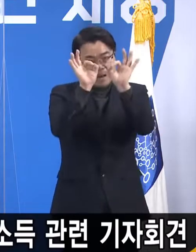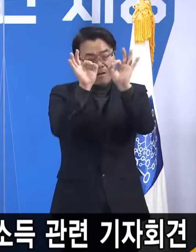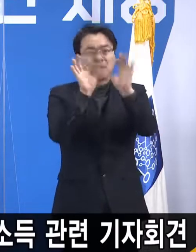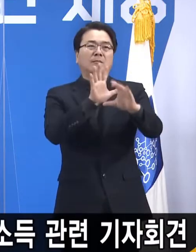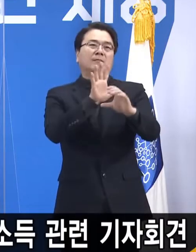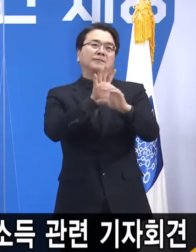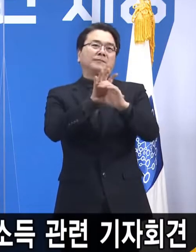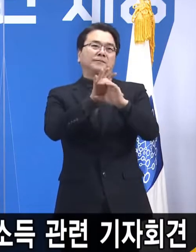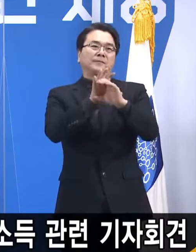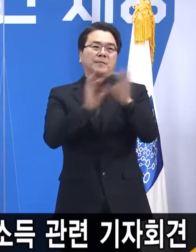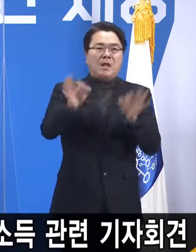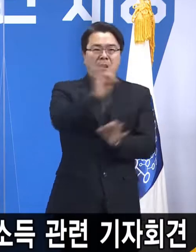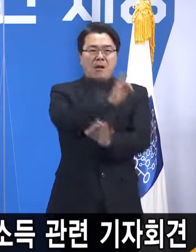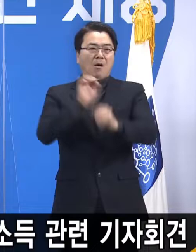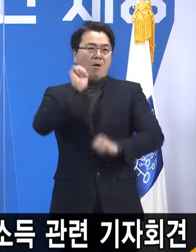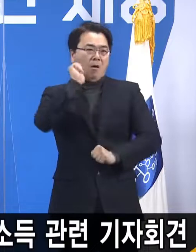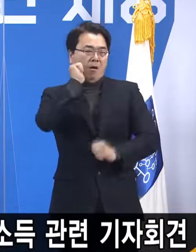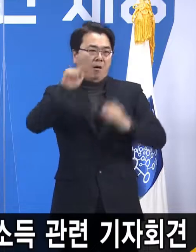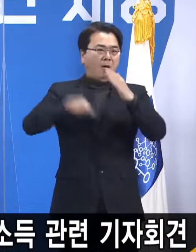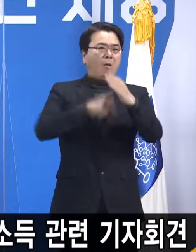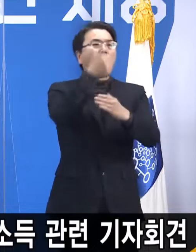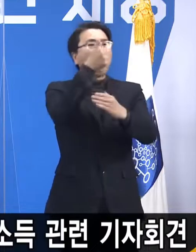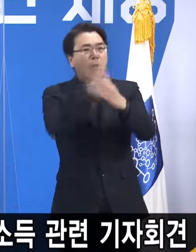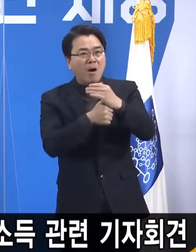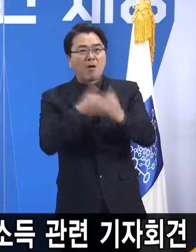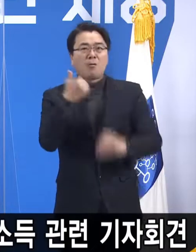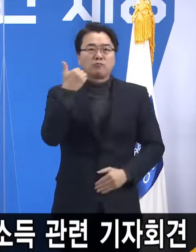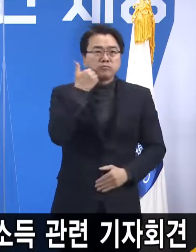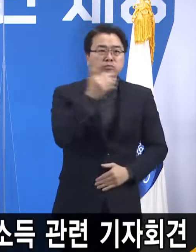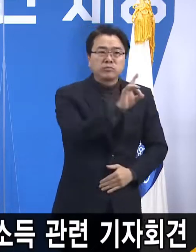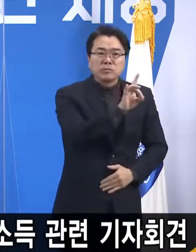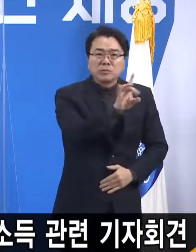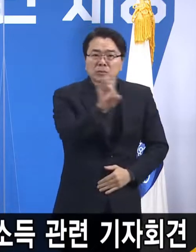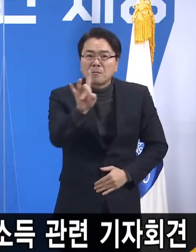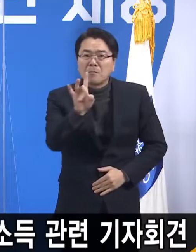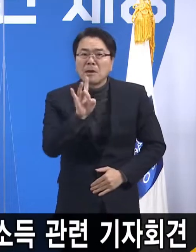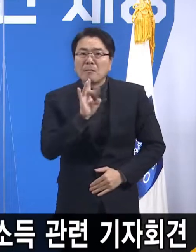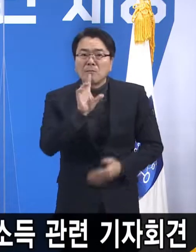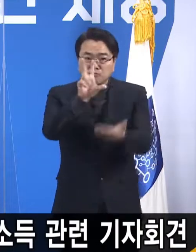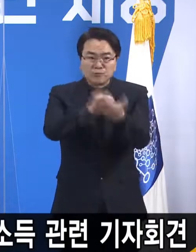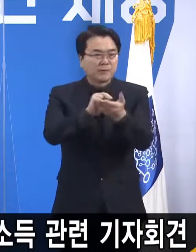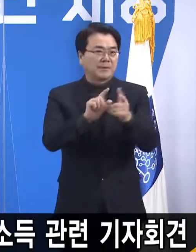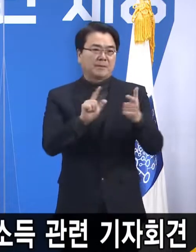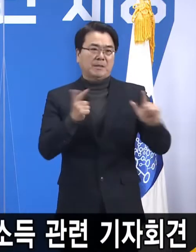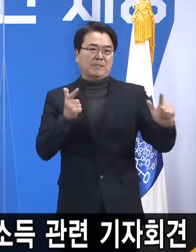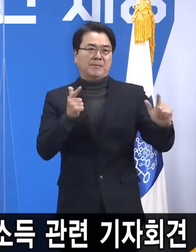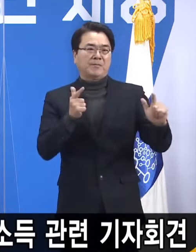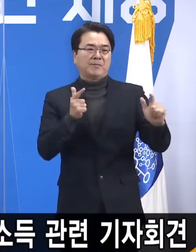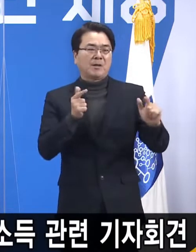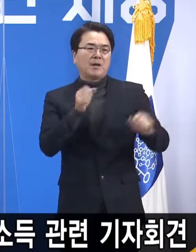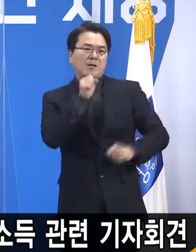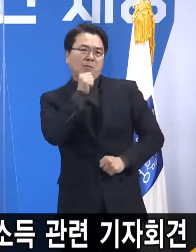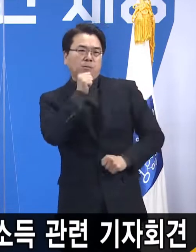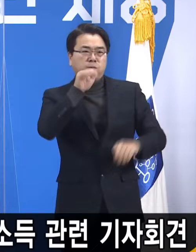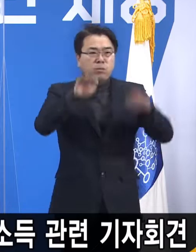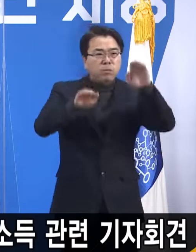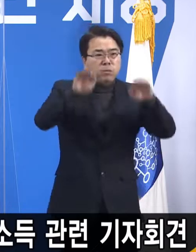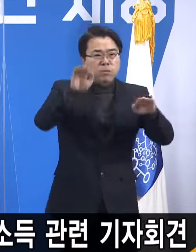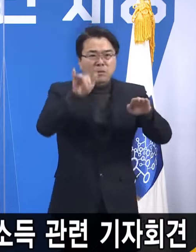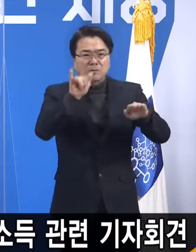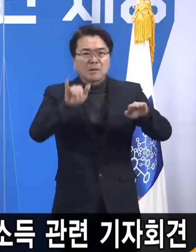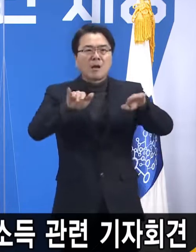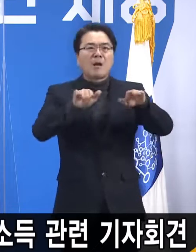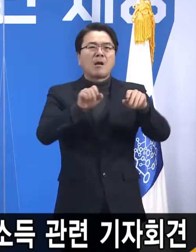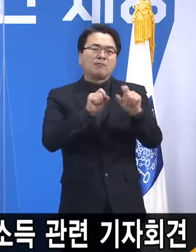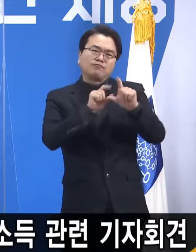코로나19로 경제적 어려움에 빠진 것이 비단 이분들만의 문제가 아닙니다. 정도의 차이가 있을 뿐